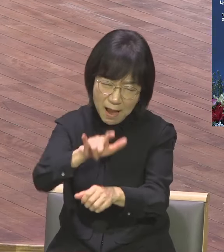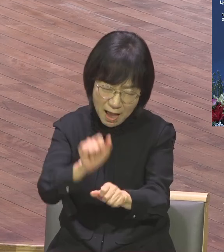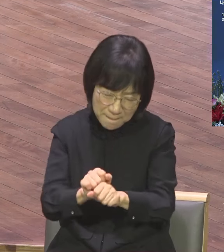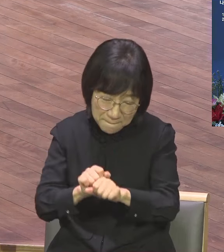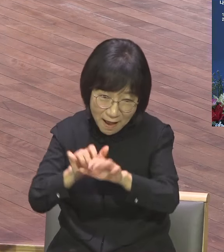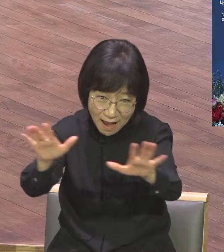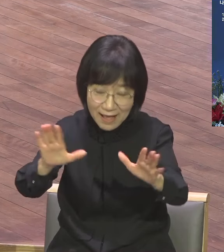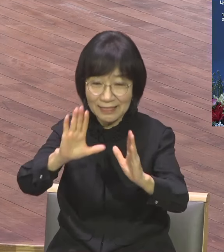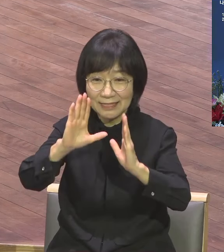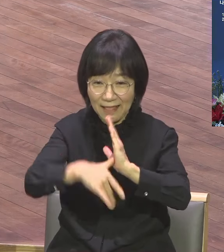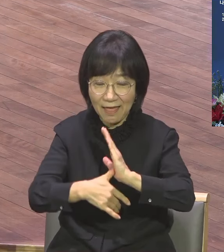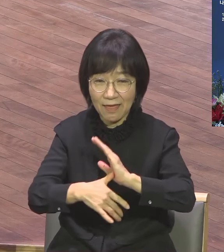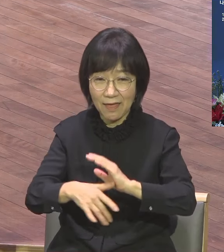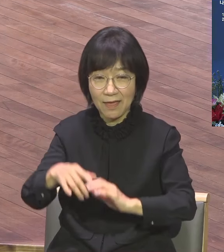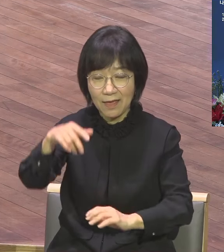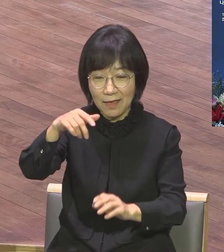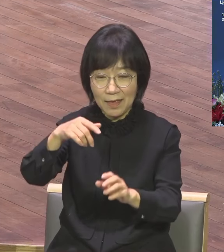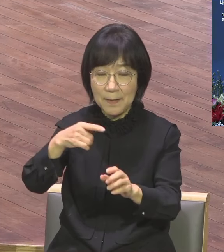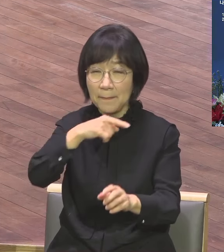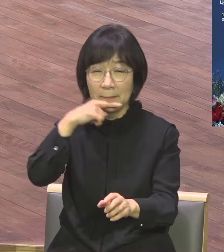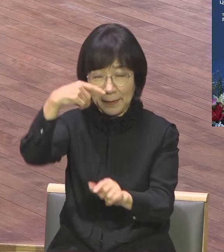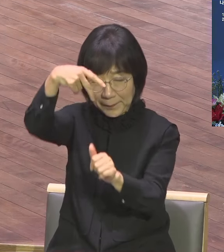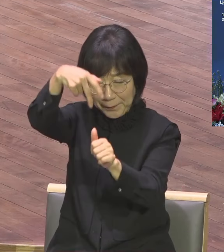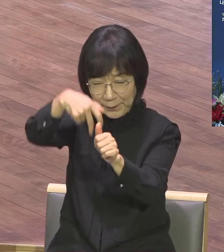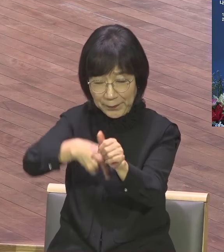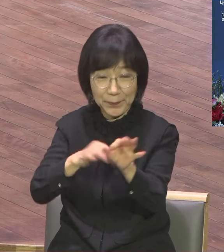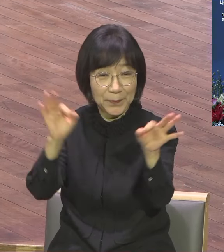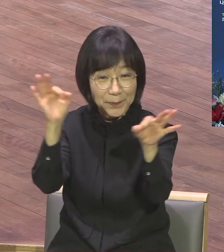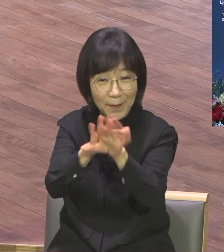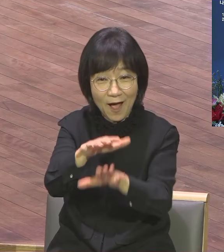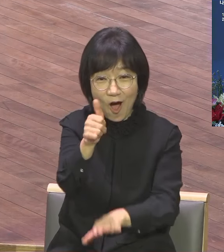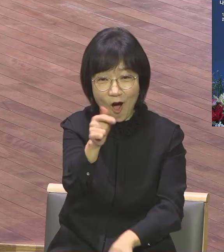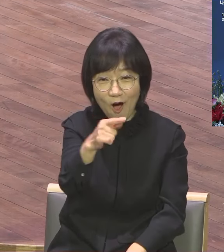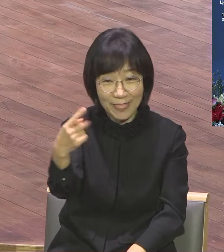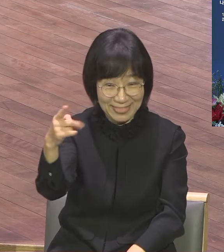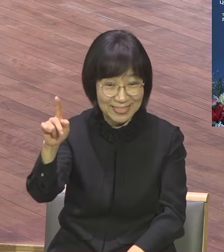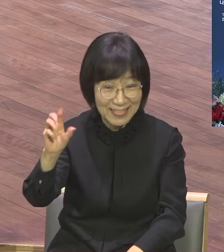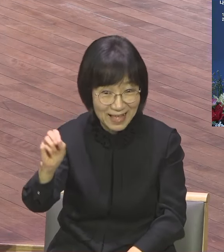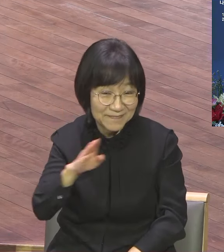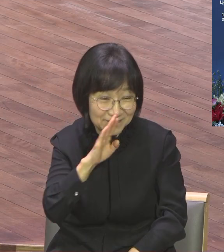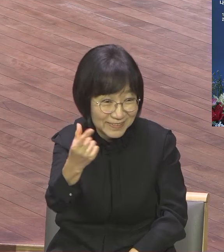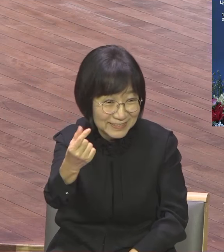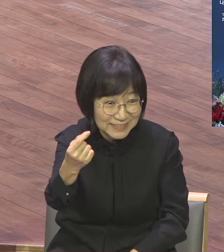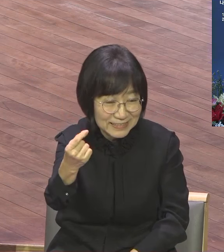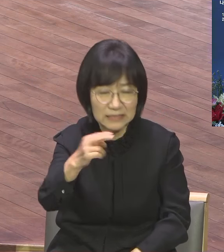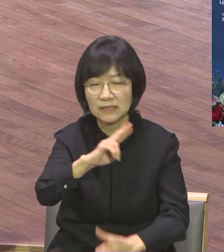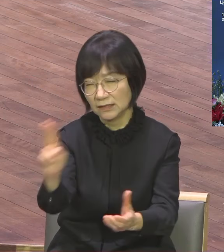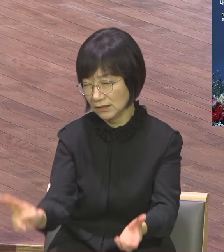선송도가 교회를 사랑하고 말씀 사랑하고 하나님 사랑하기 때문에 한 마음으로 쫙.